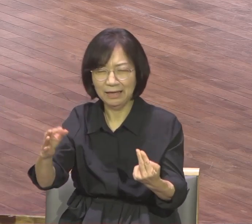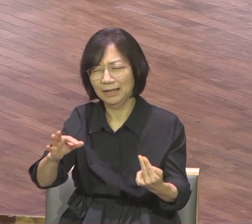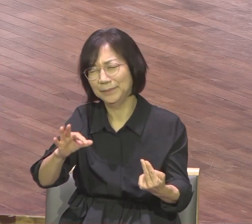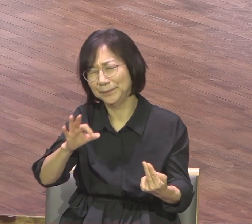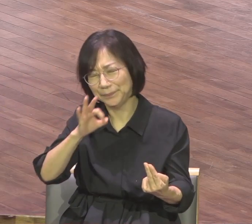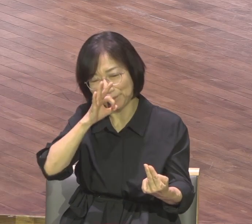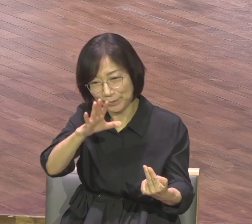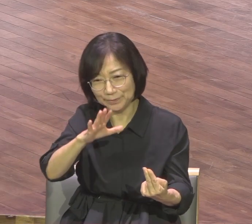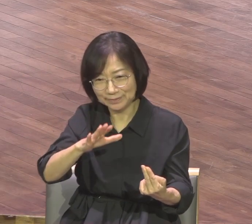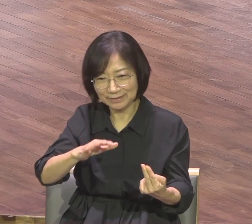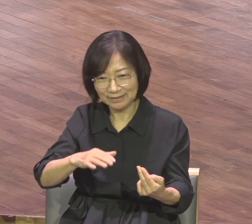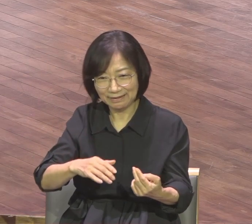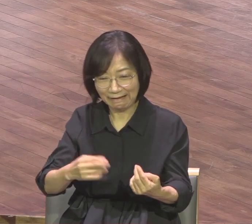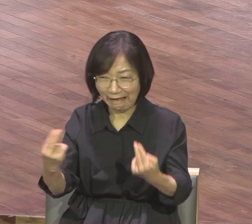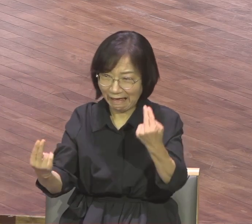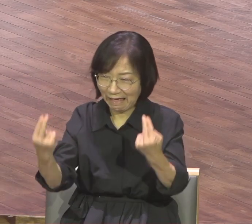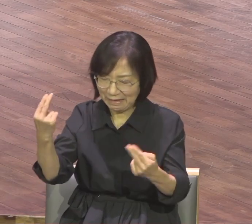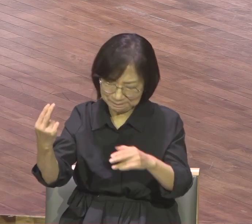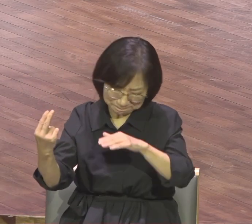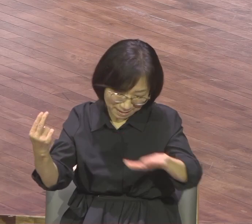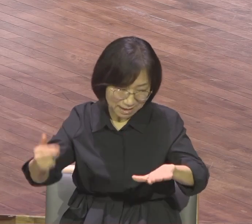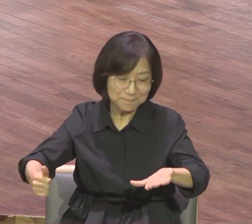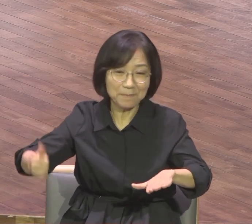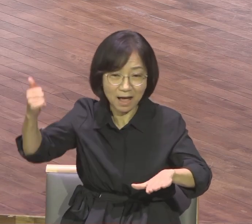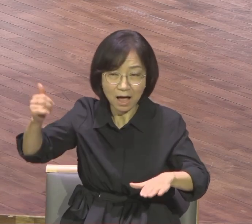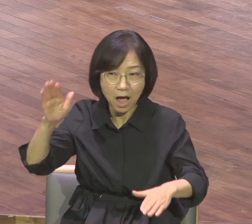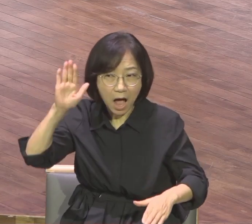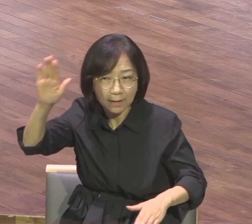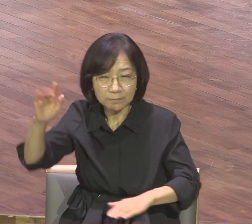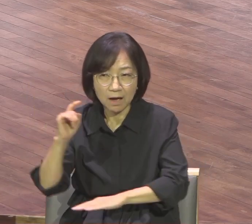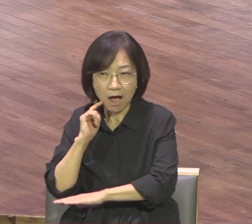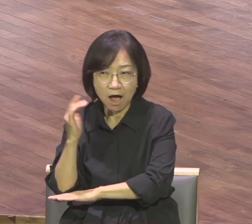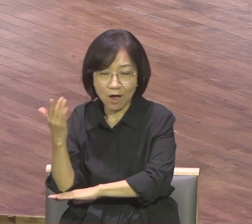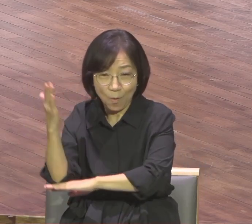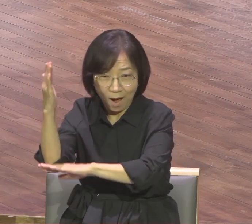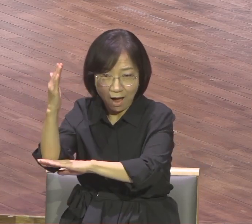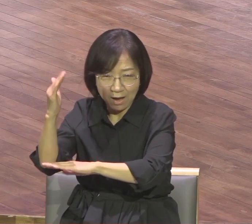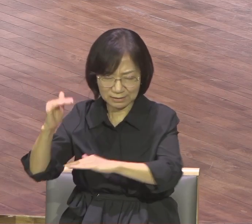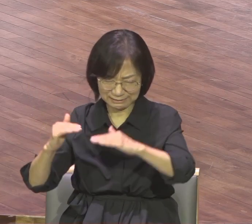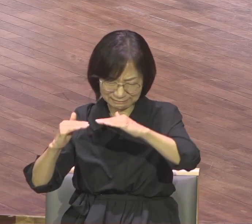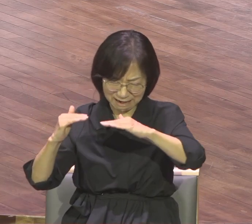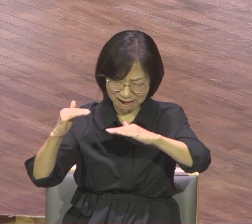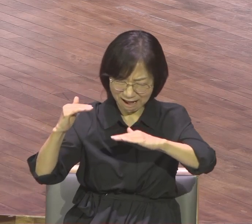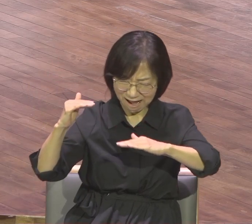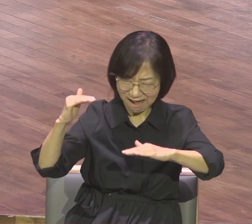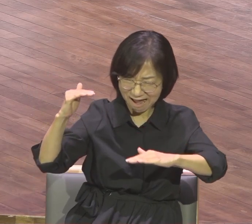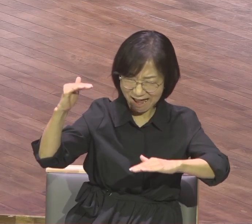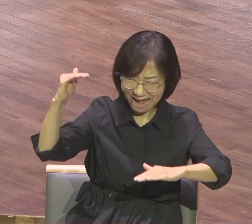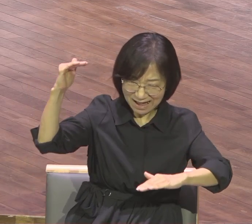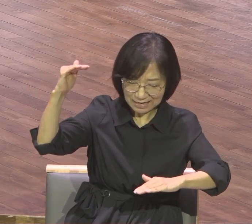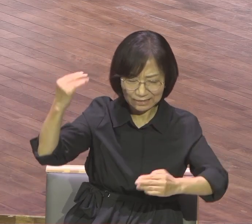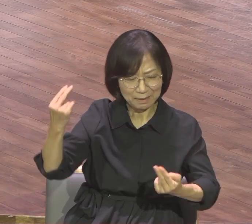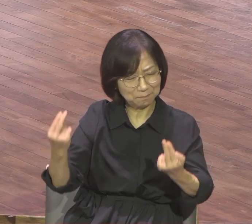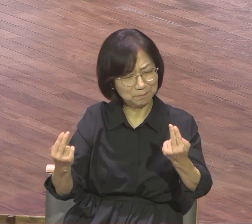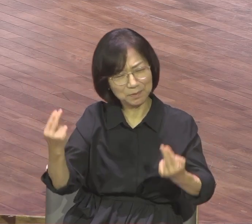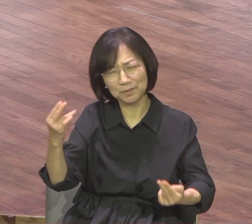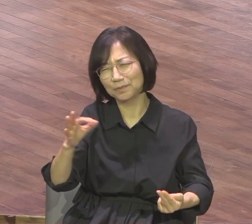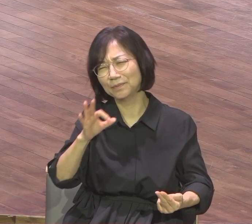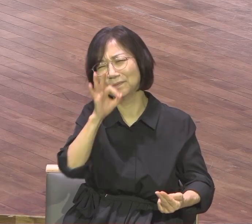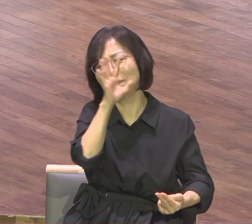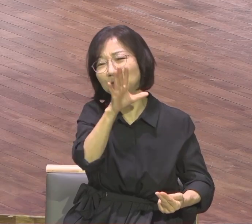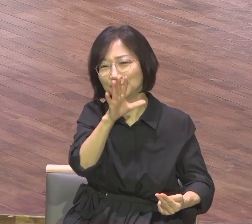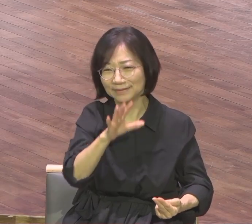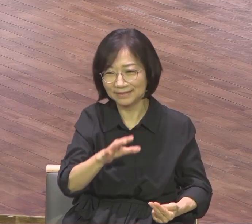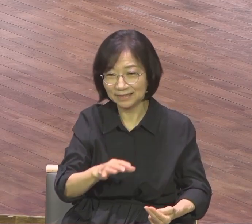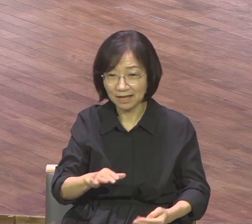없도다. 비교조차 안 된다. 앞으로 받을 영광, 그 영원한 영광 비교 안 된다. 실감나게